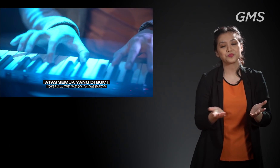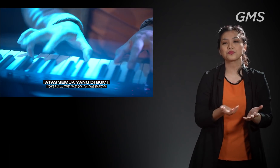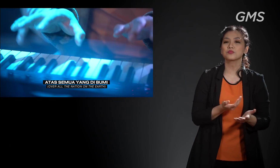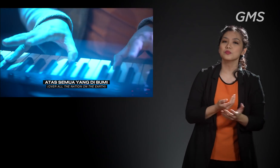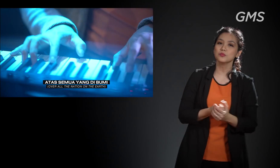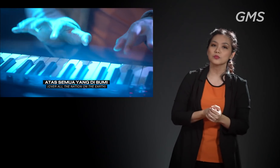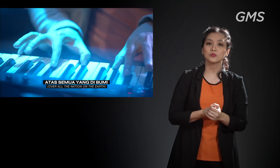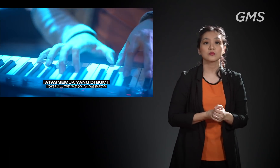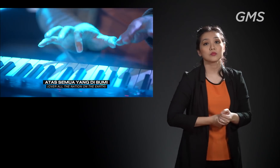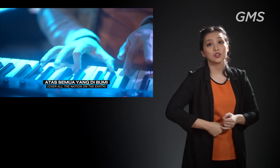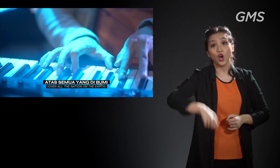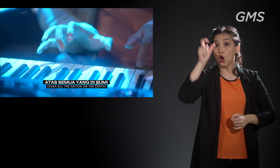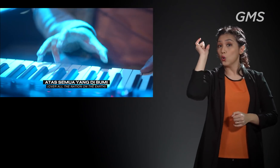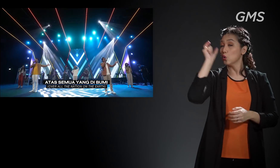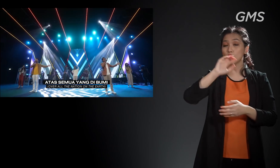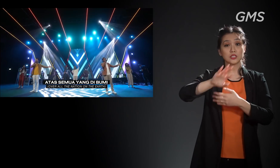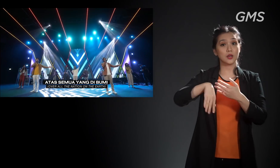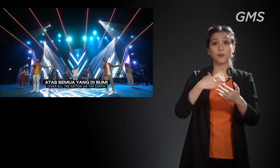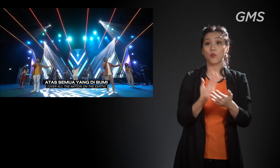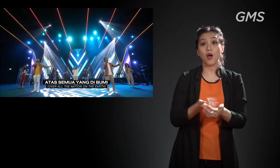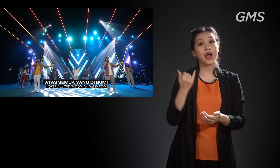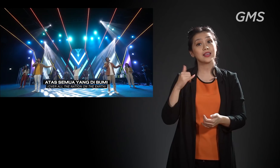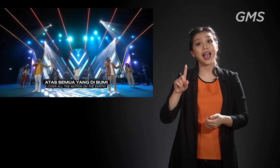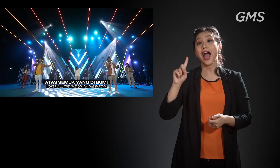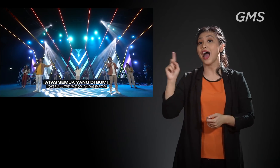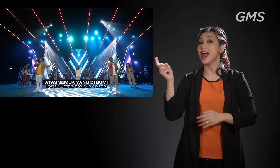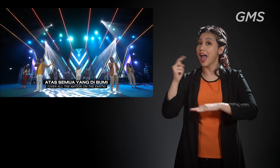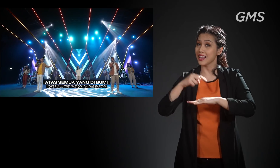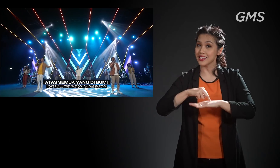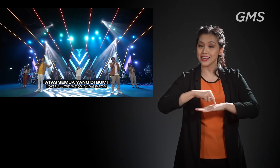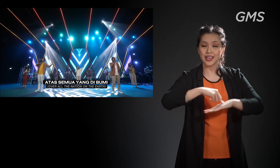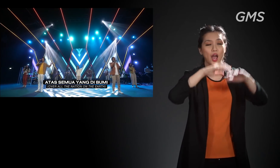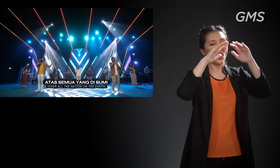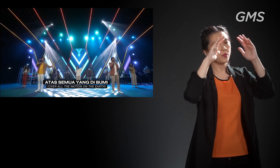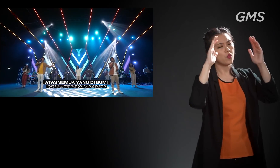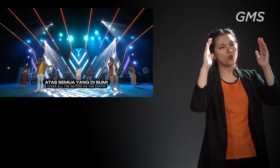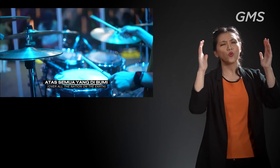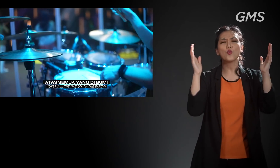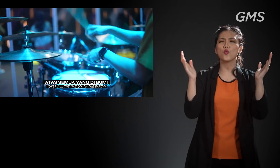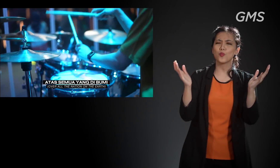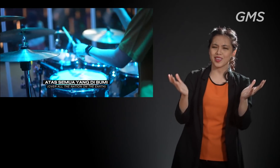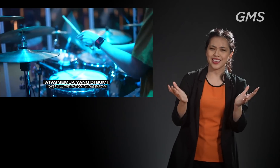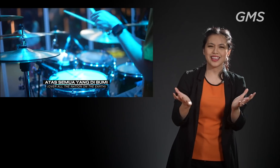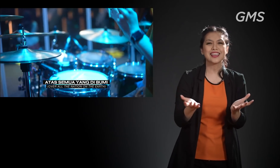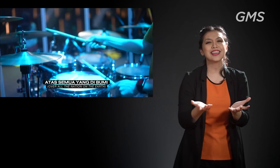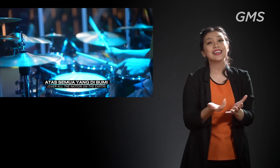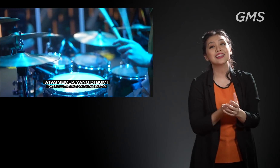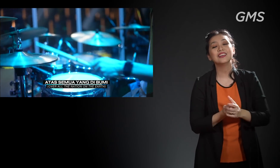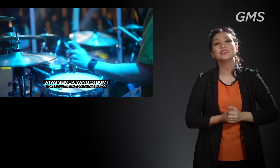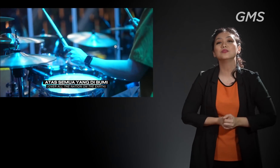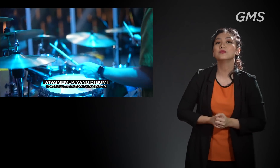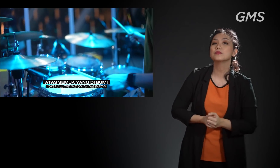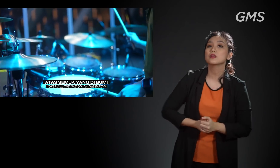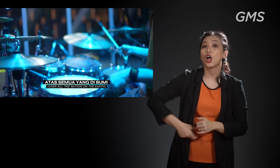atas semua, atas semua yang di bumi,